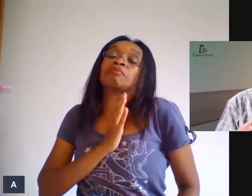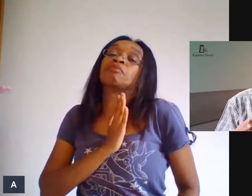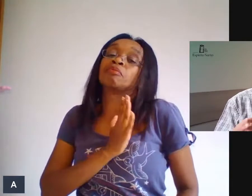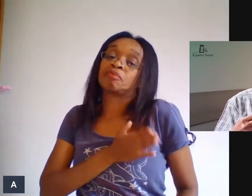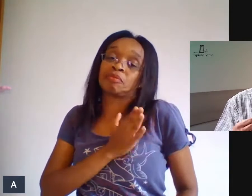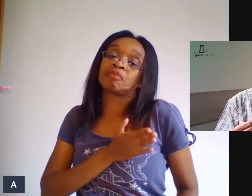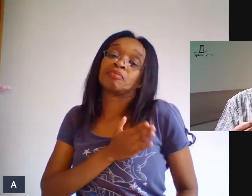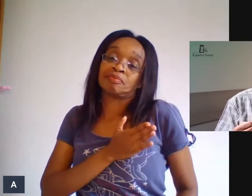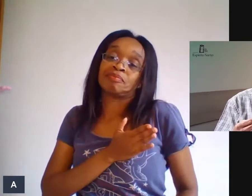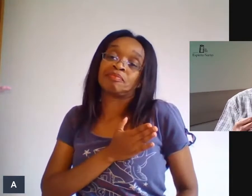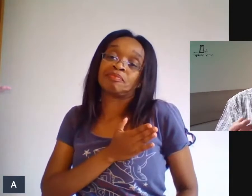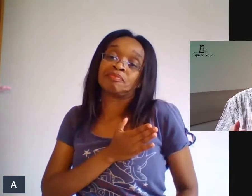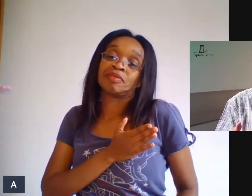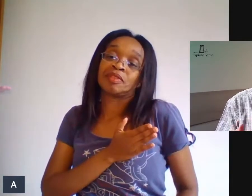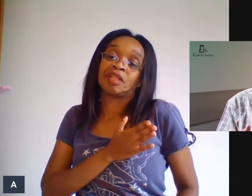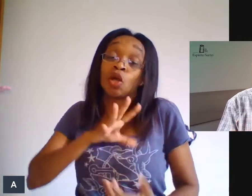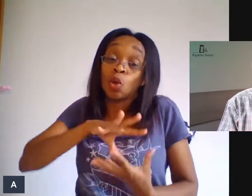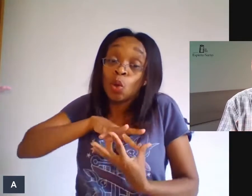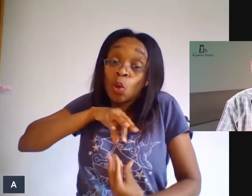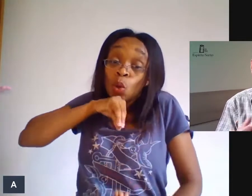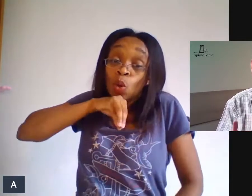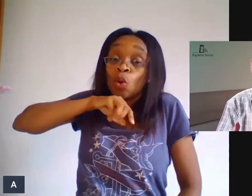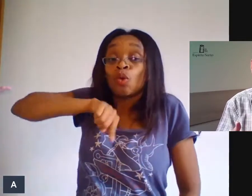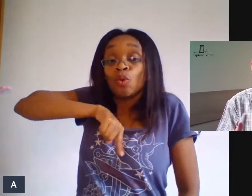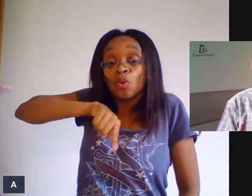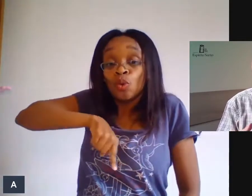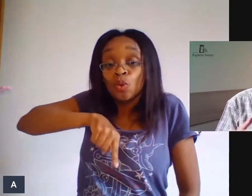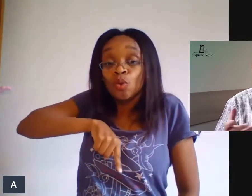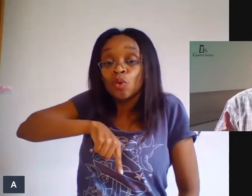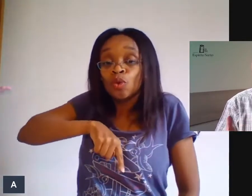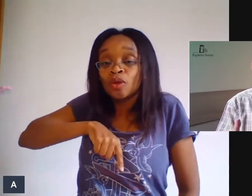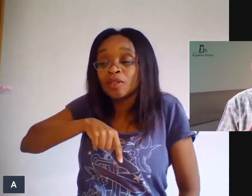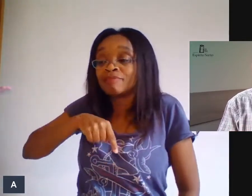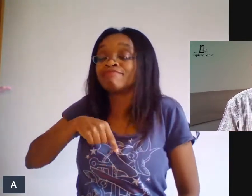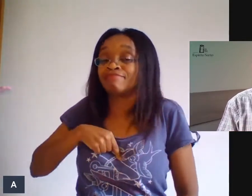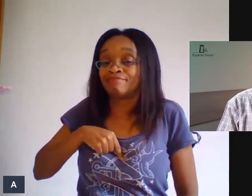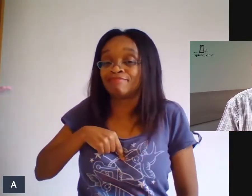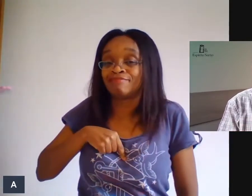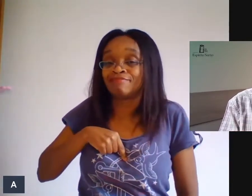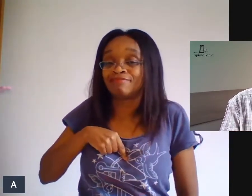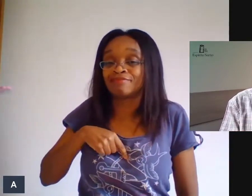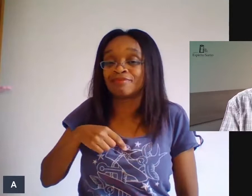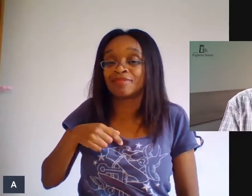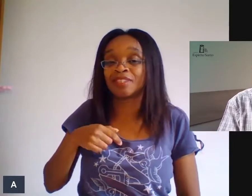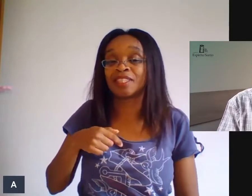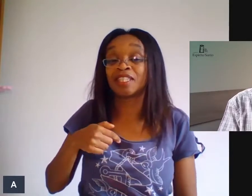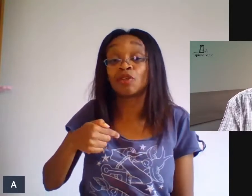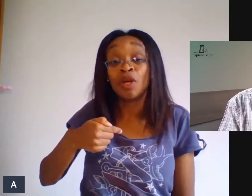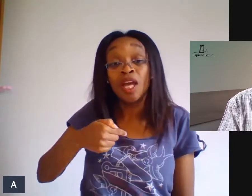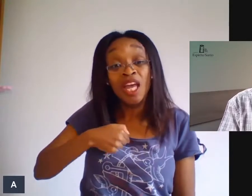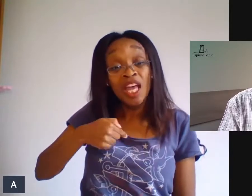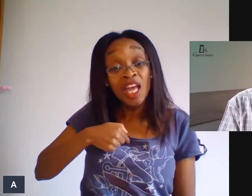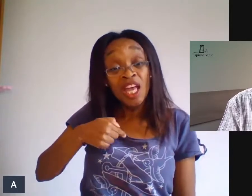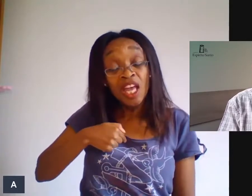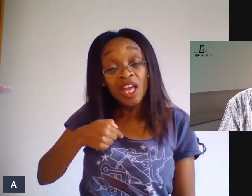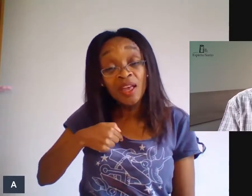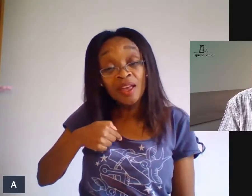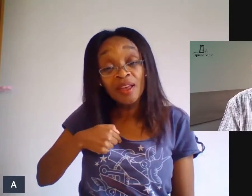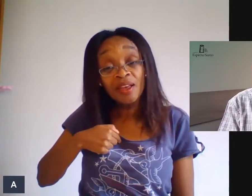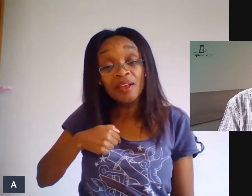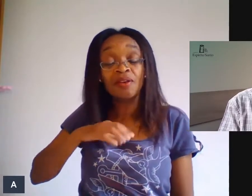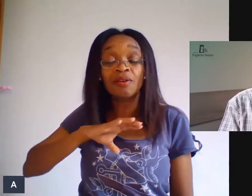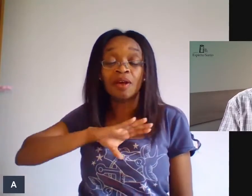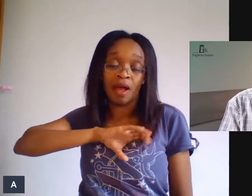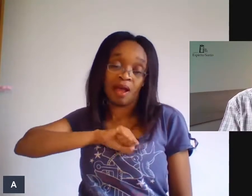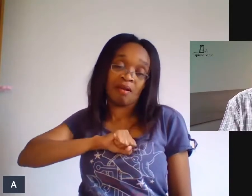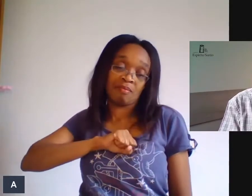nossa existência para fora, né, em relação às pessoas, em relação às pessoas, em